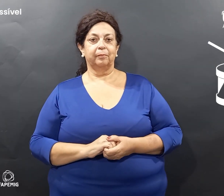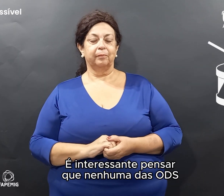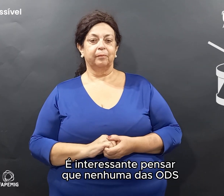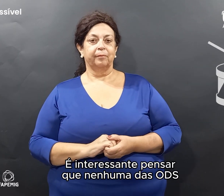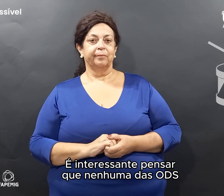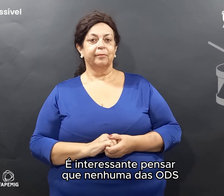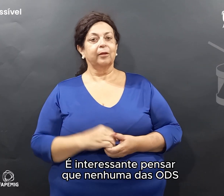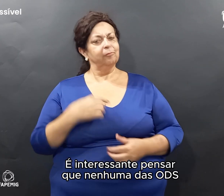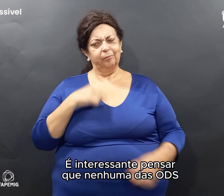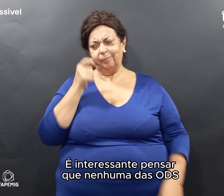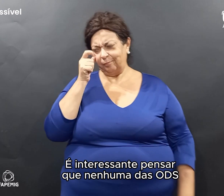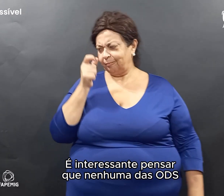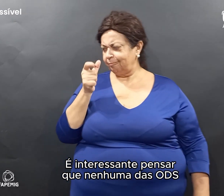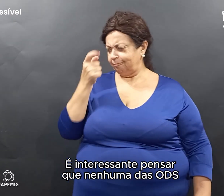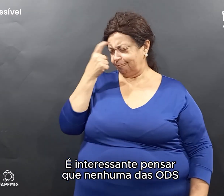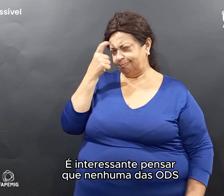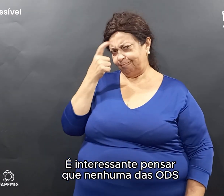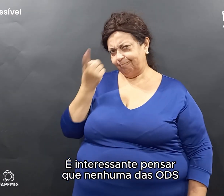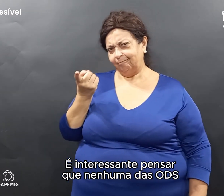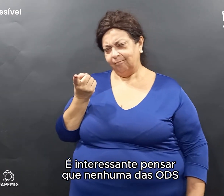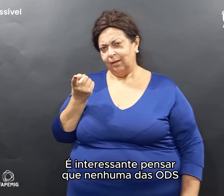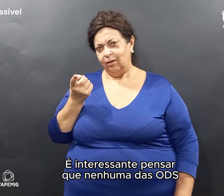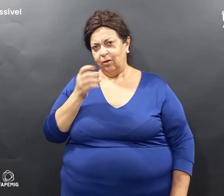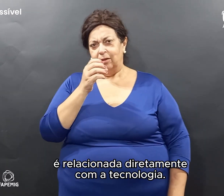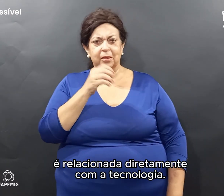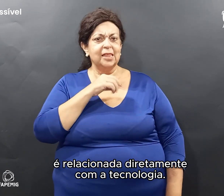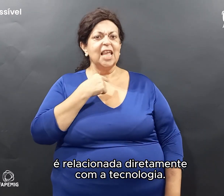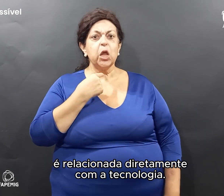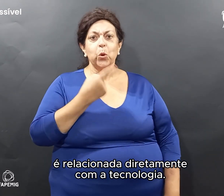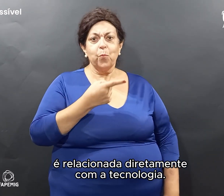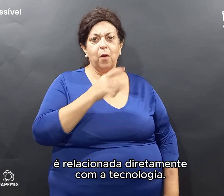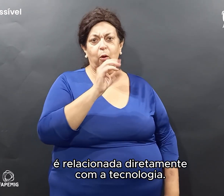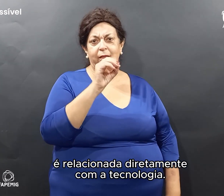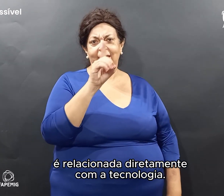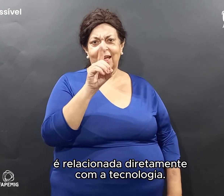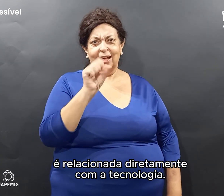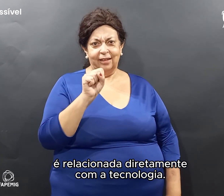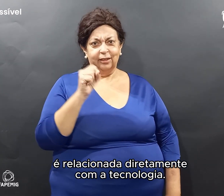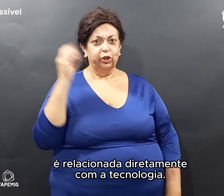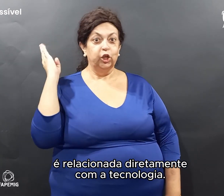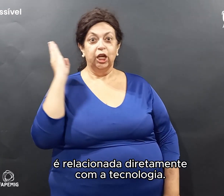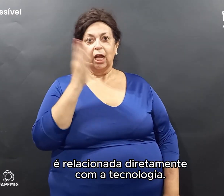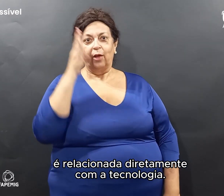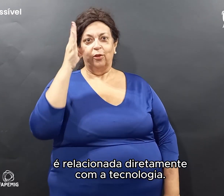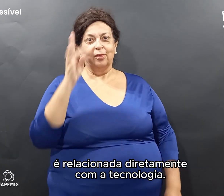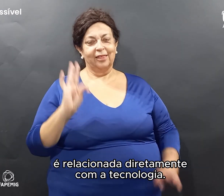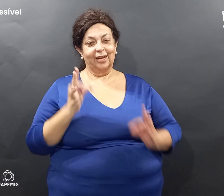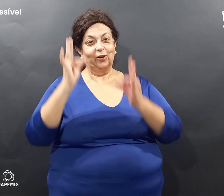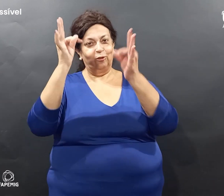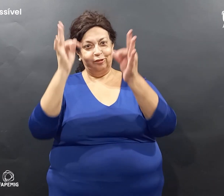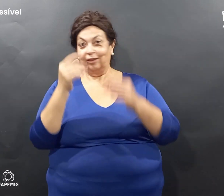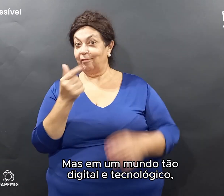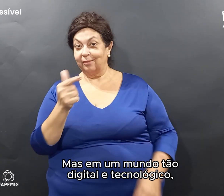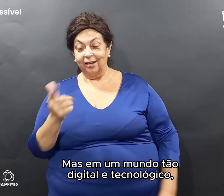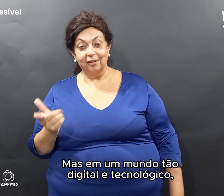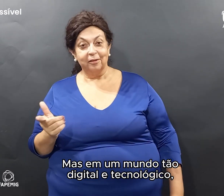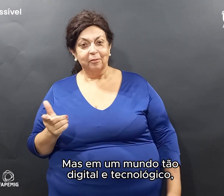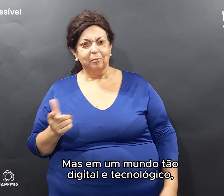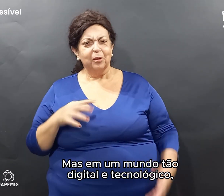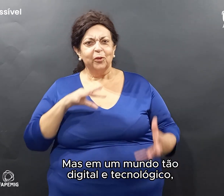É interessante pensar que nenhuma das ODSs é relacionada diretamente com a tecnologia. Mas em um mundo tão